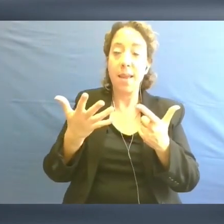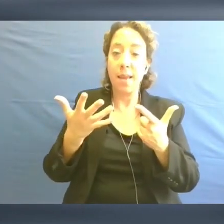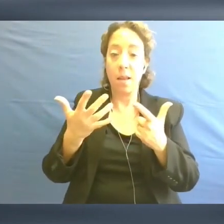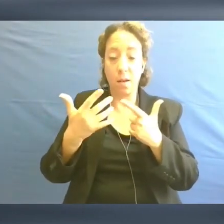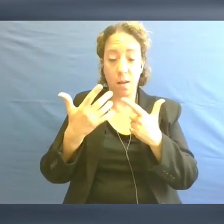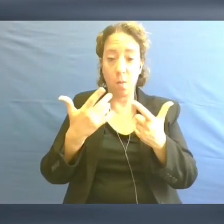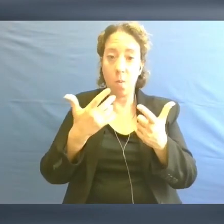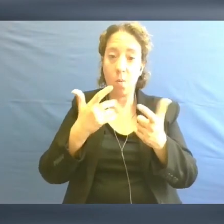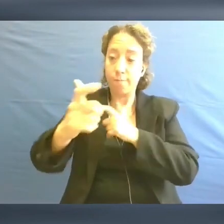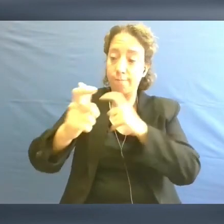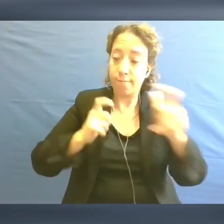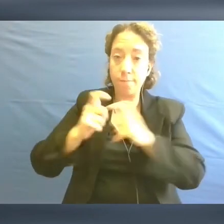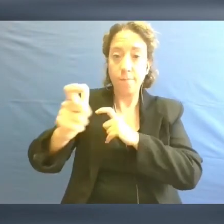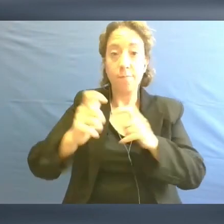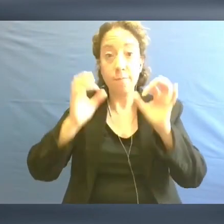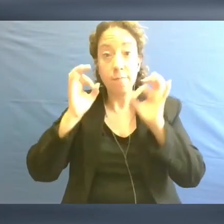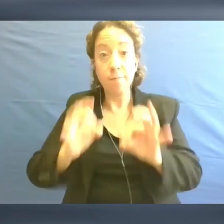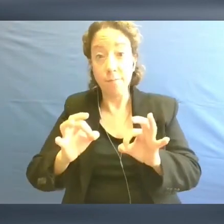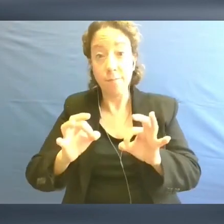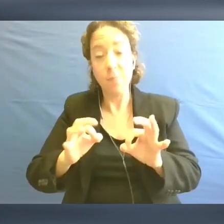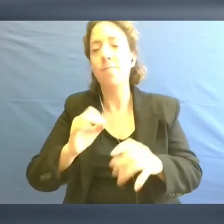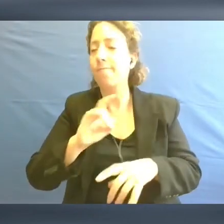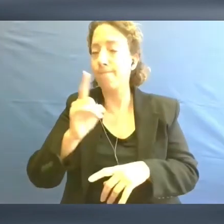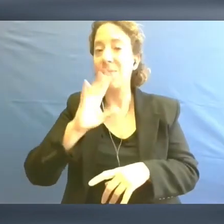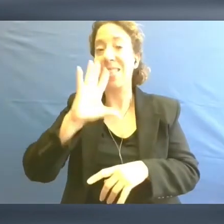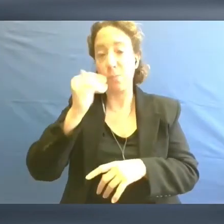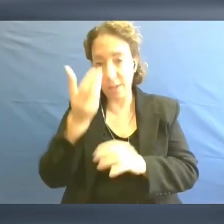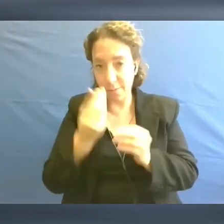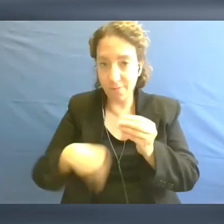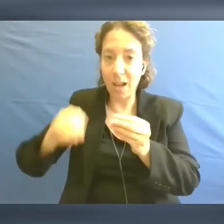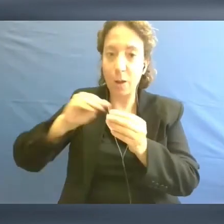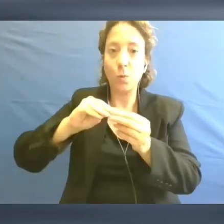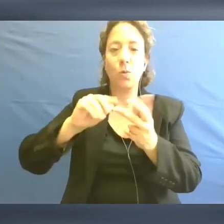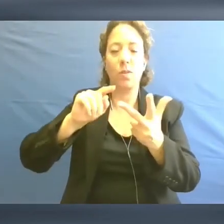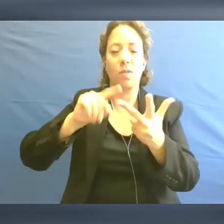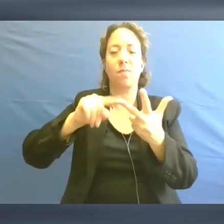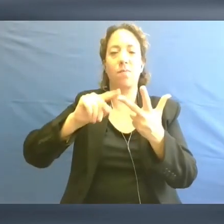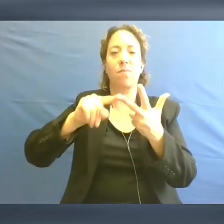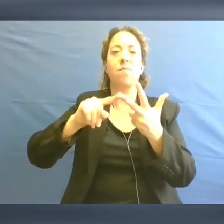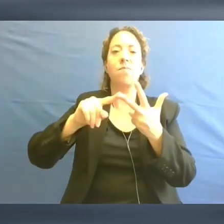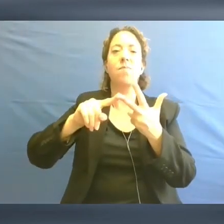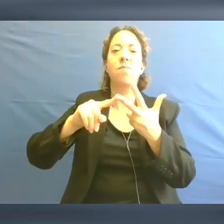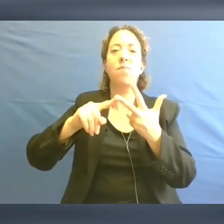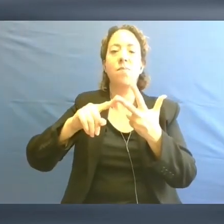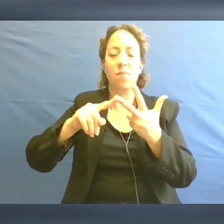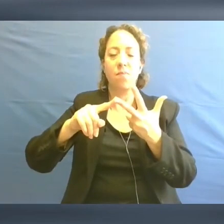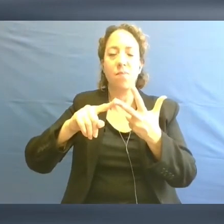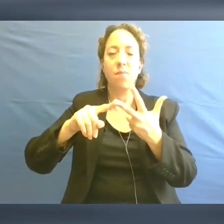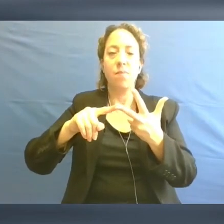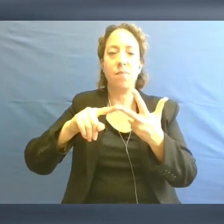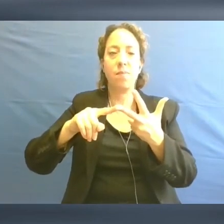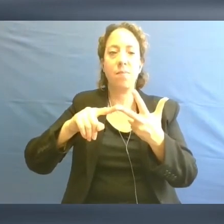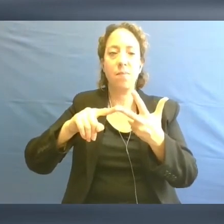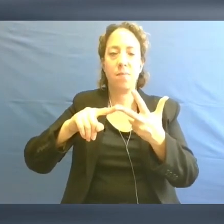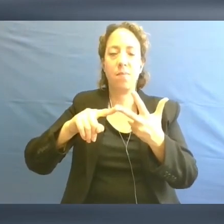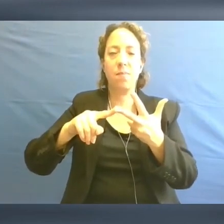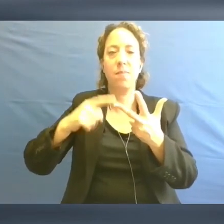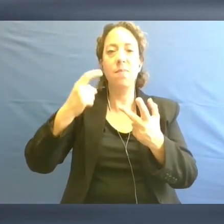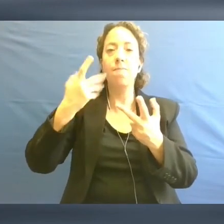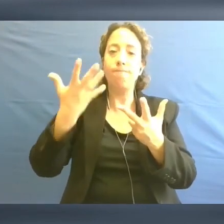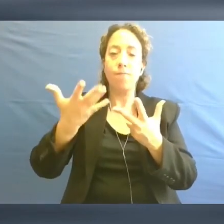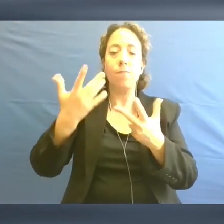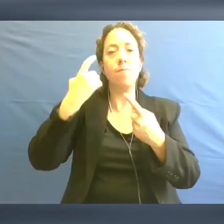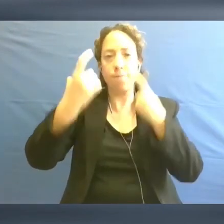interactions adéquates. Nous rajoutons donc une brique d'utilisabilité qui consiste à réfléchir